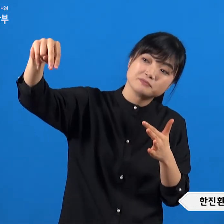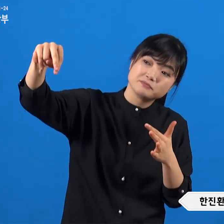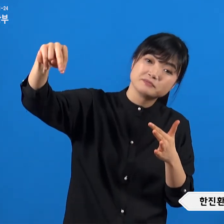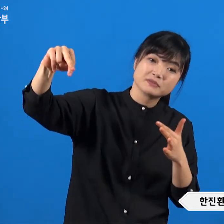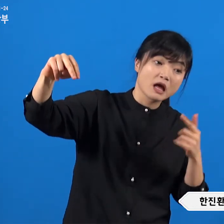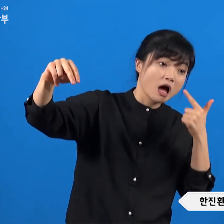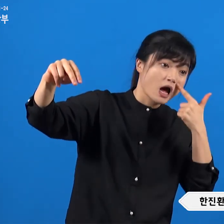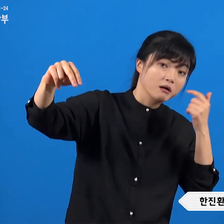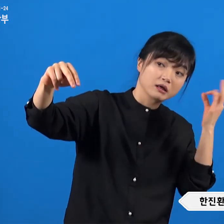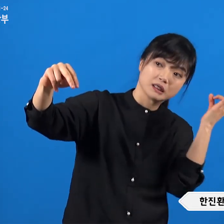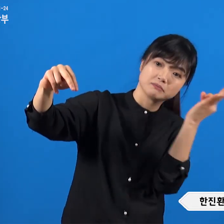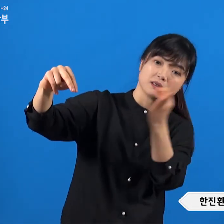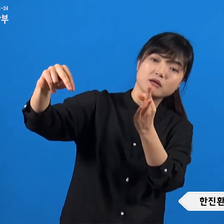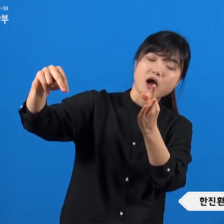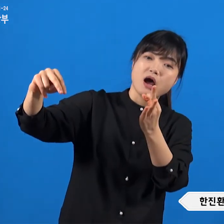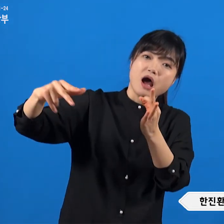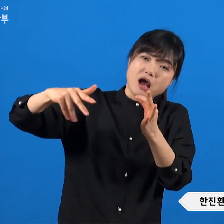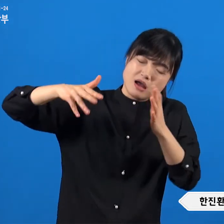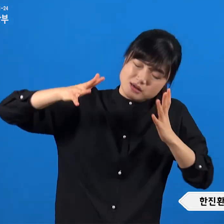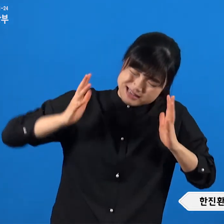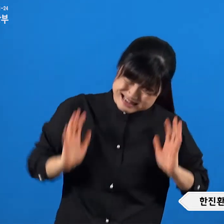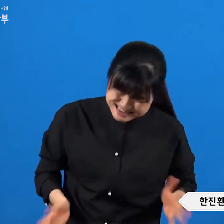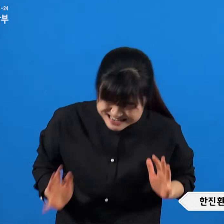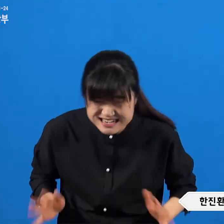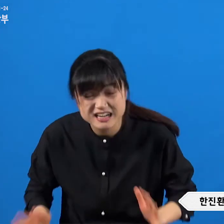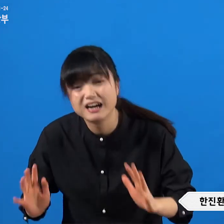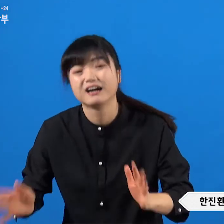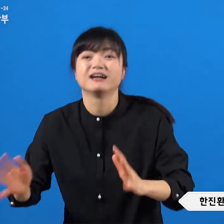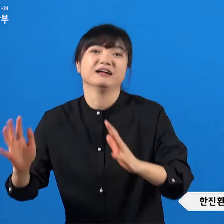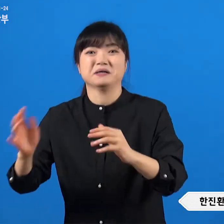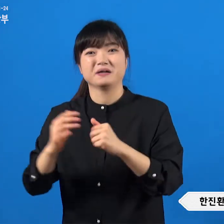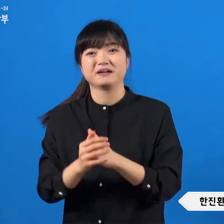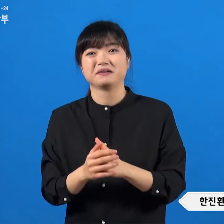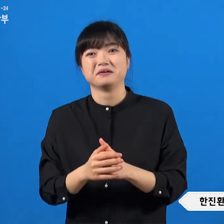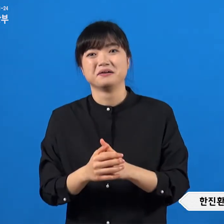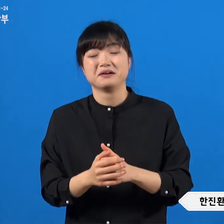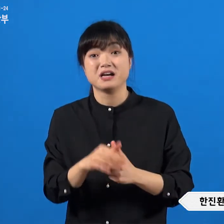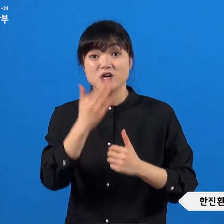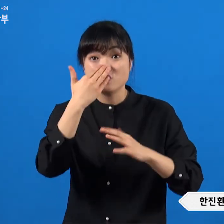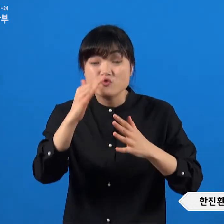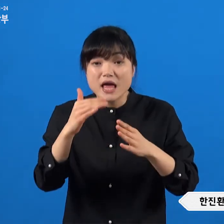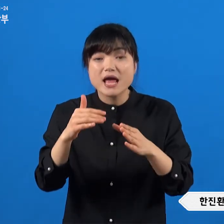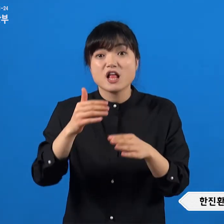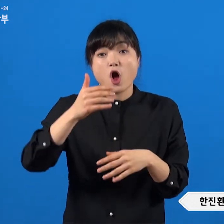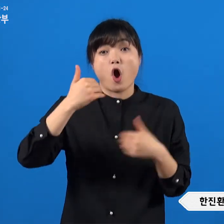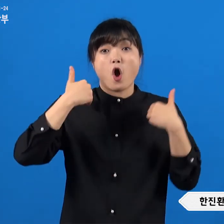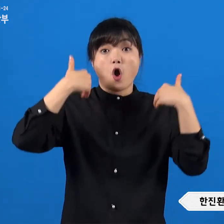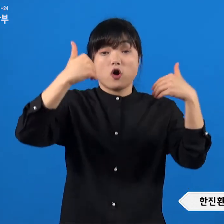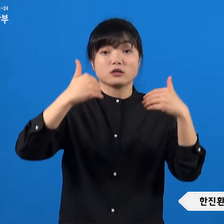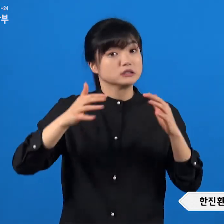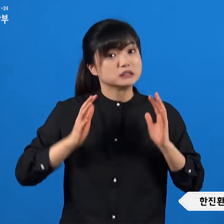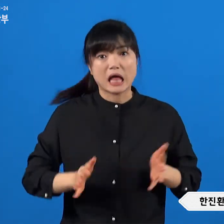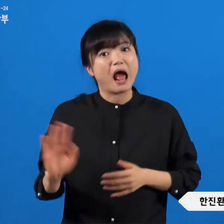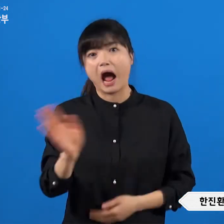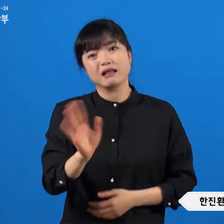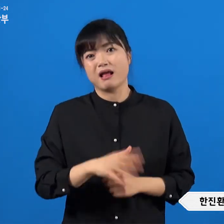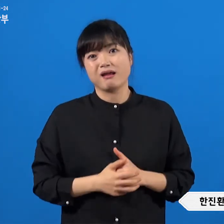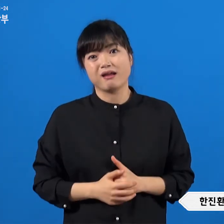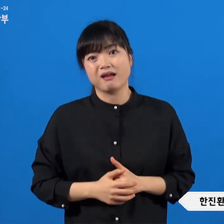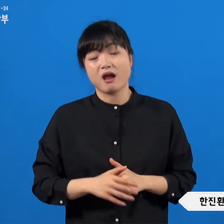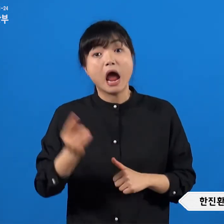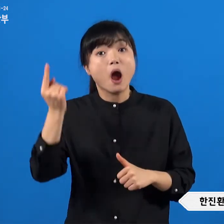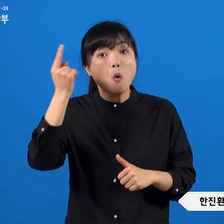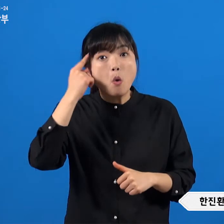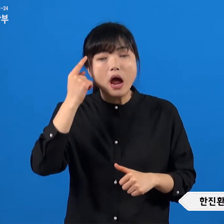아버지가 달려갑니다. 유대인 이 가장들은, 어른들은 잘 달리지 않습니다. 달리는